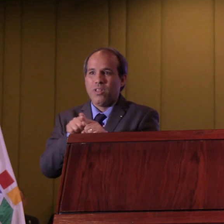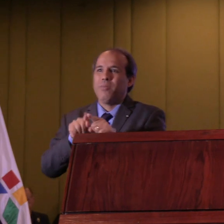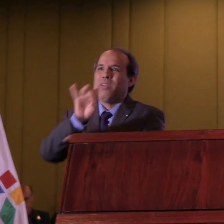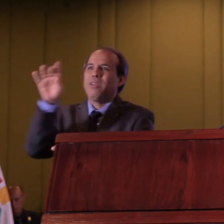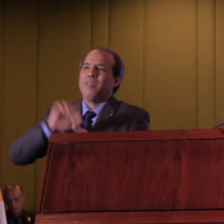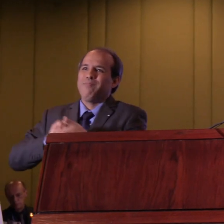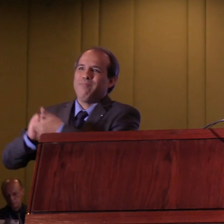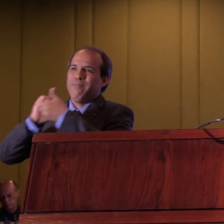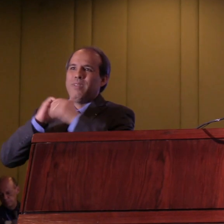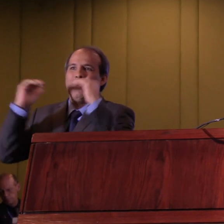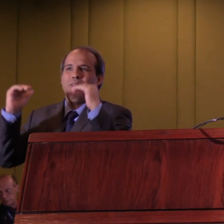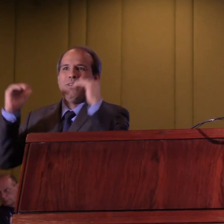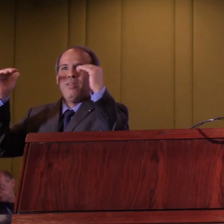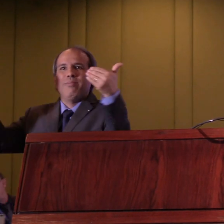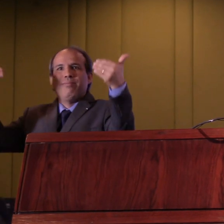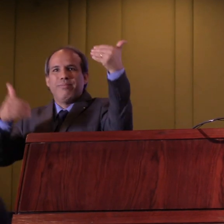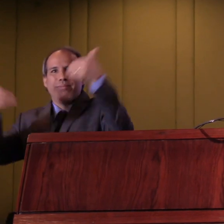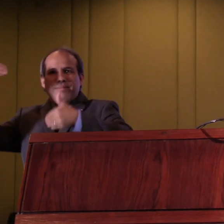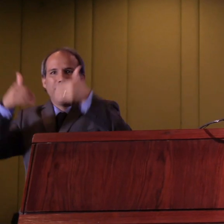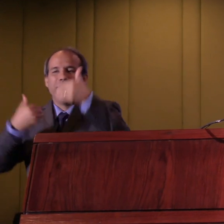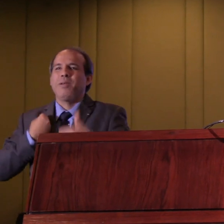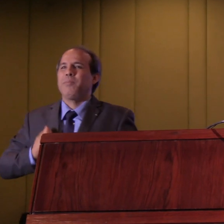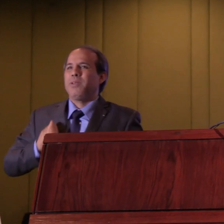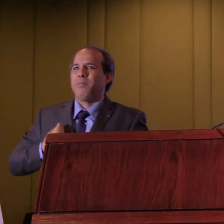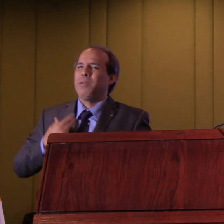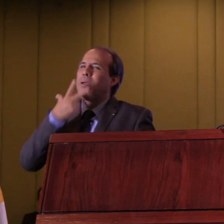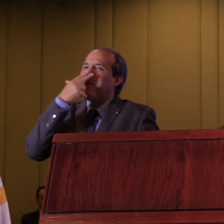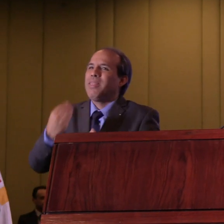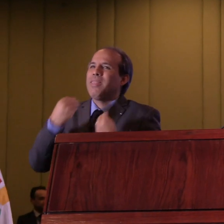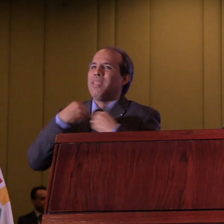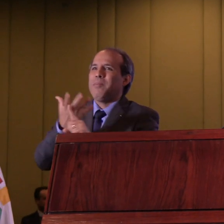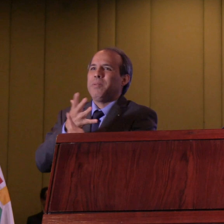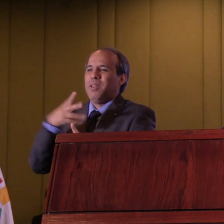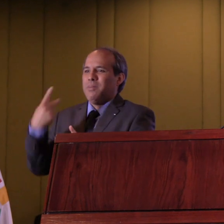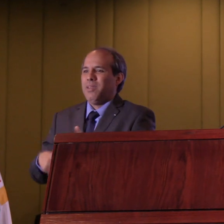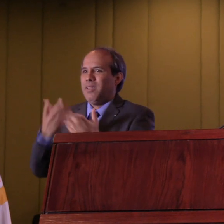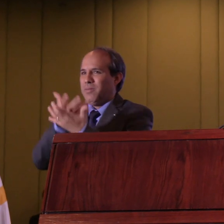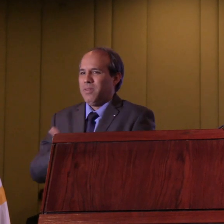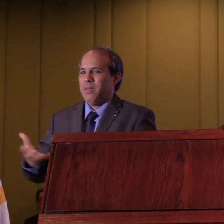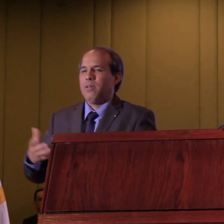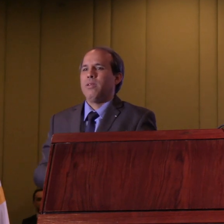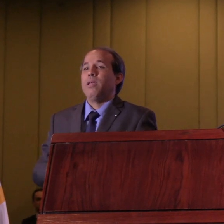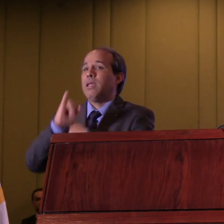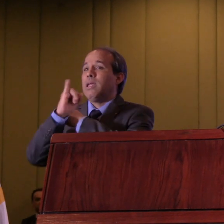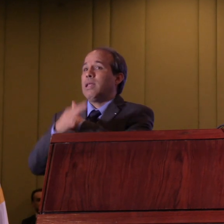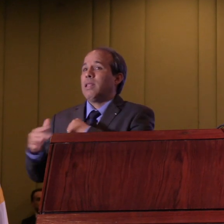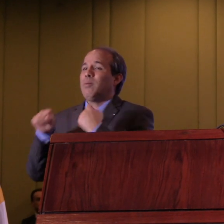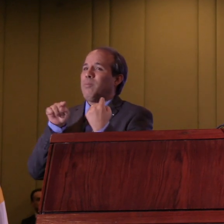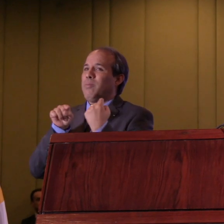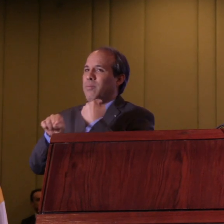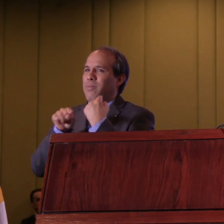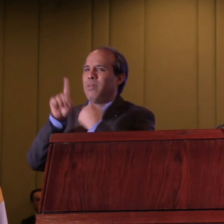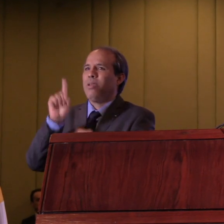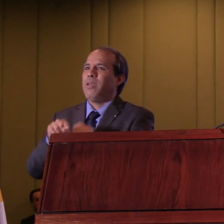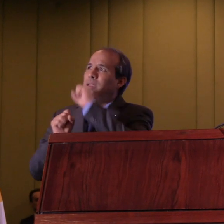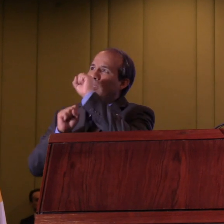que abrilhantam este evento. Senhoras e senhores, a Itaipu Binacional é uma